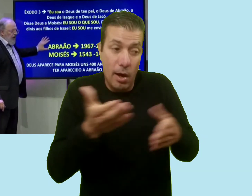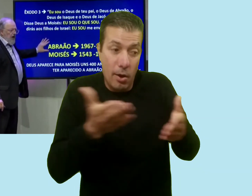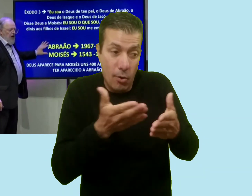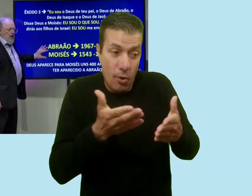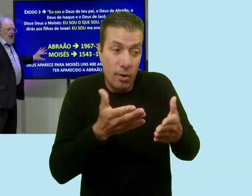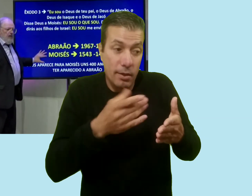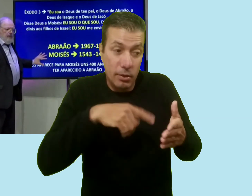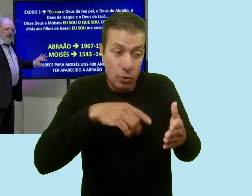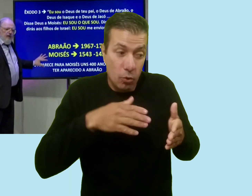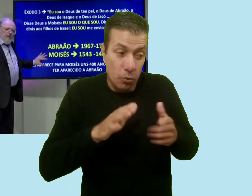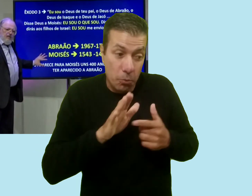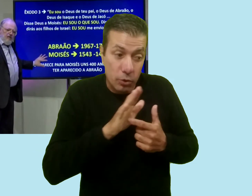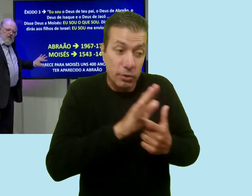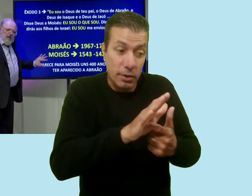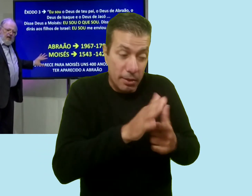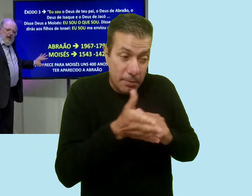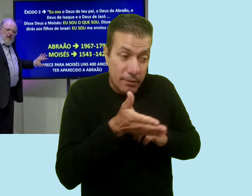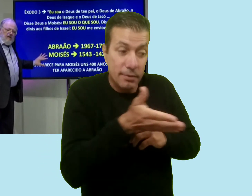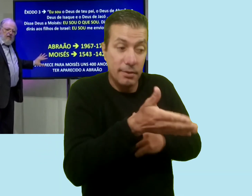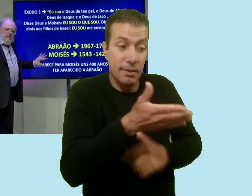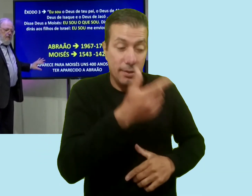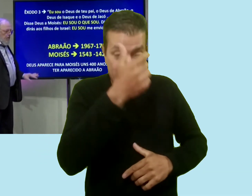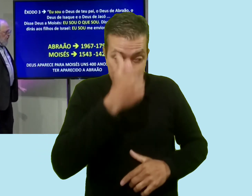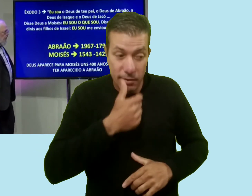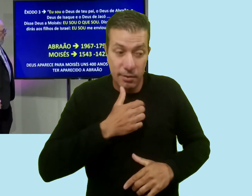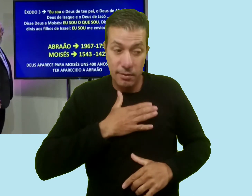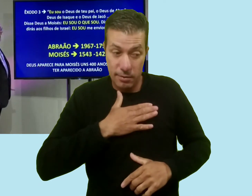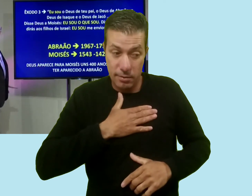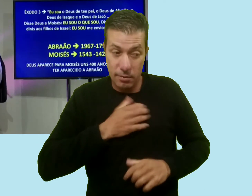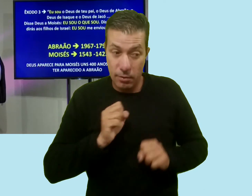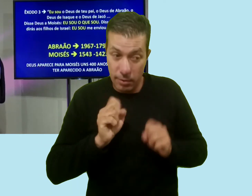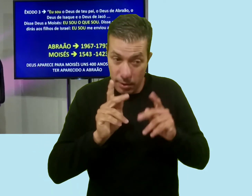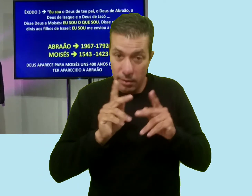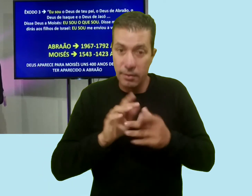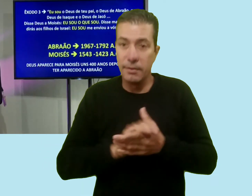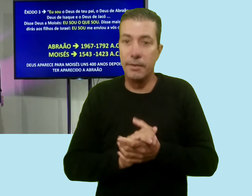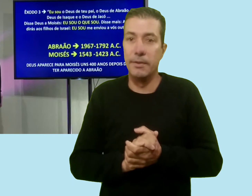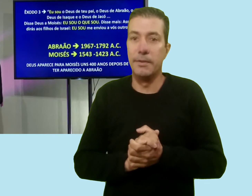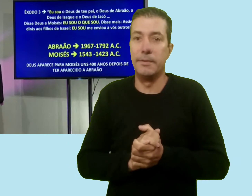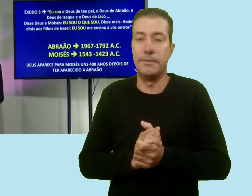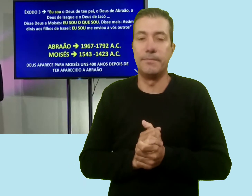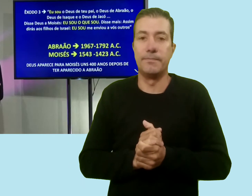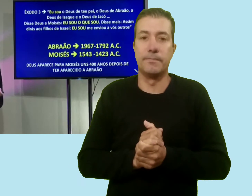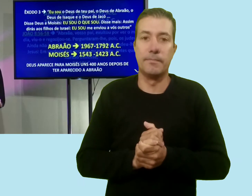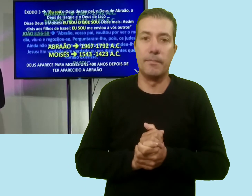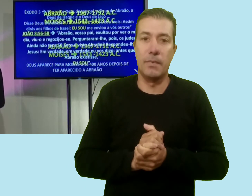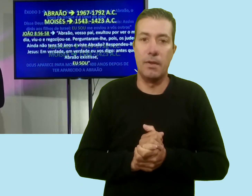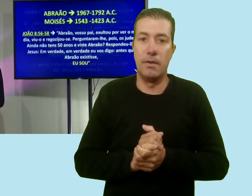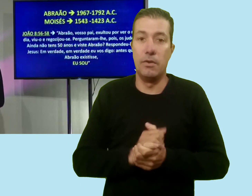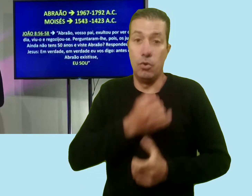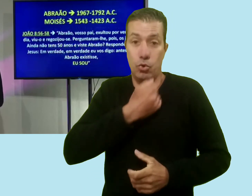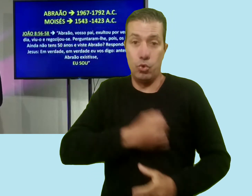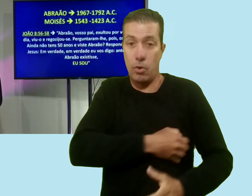Abraão, agora estou aparecendo para você, tá? Muito bem. Guardou isso?